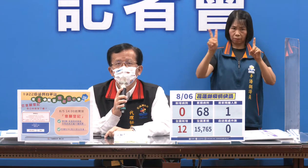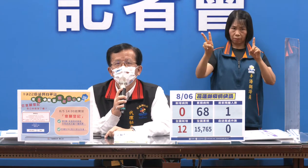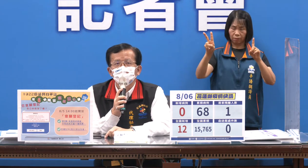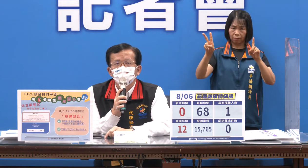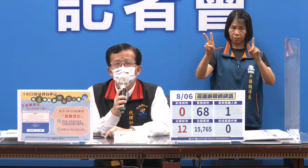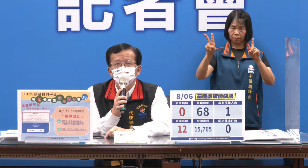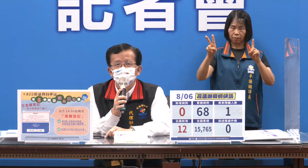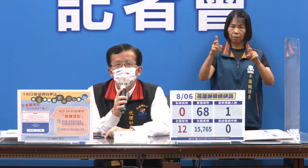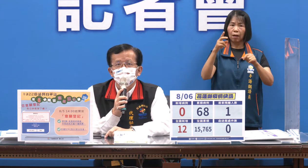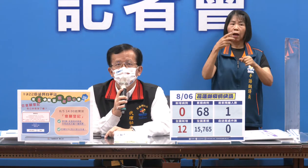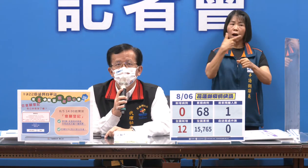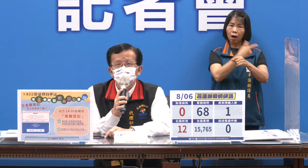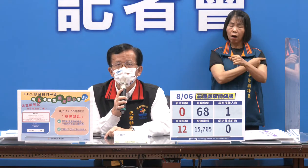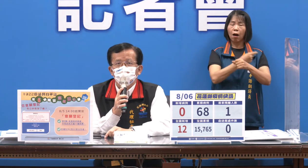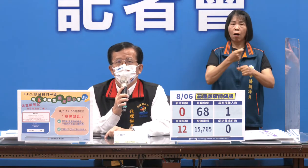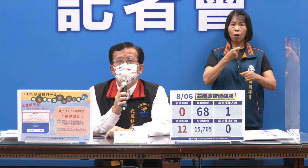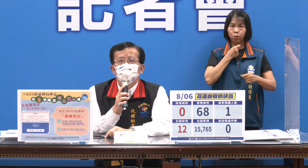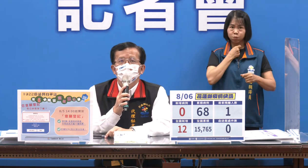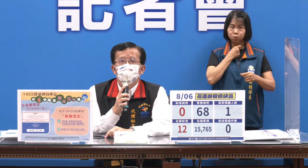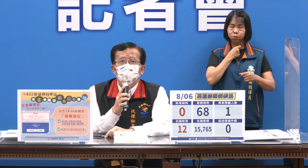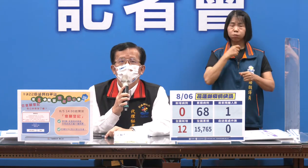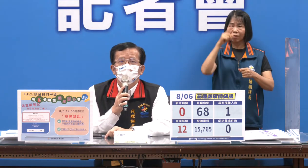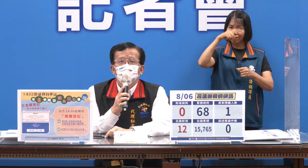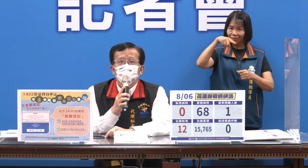意愿登记人数。